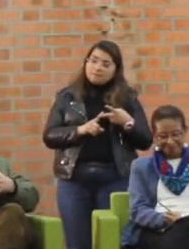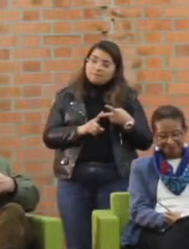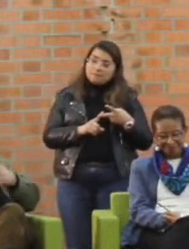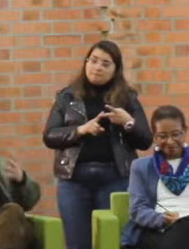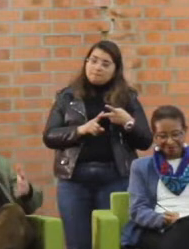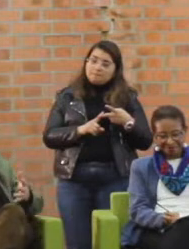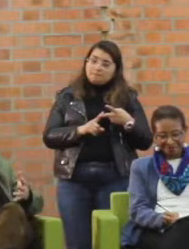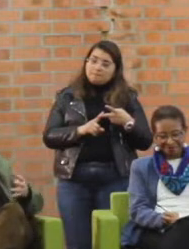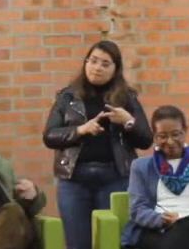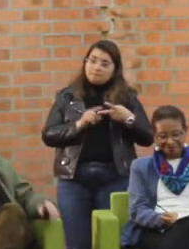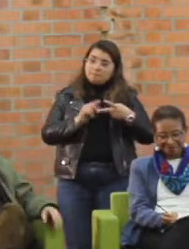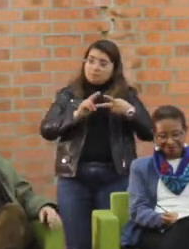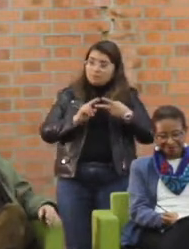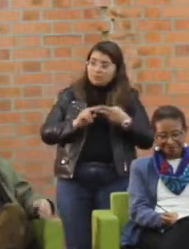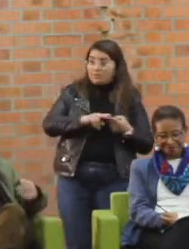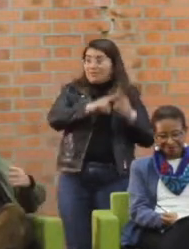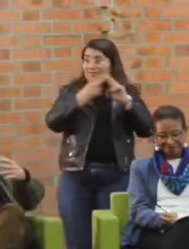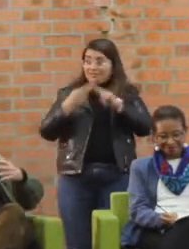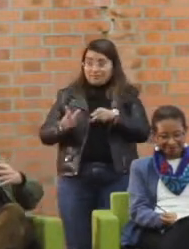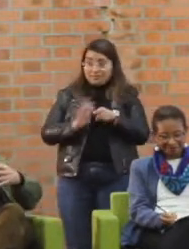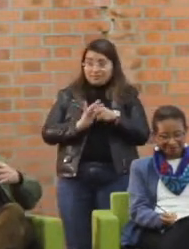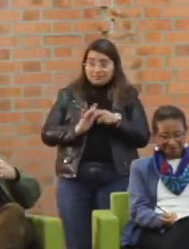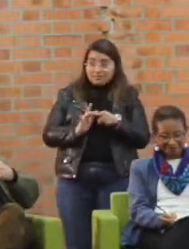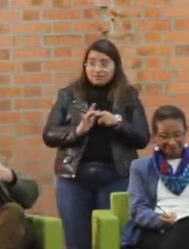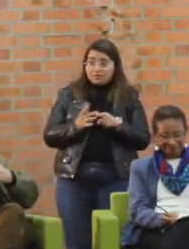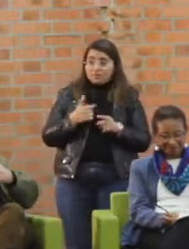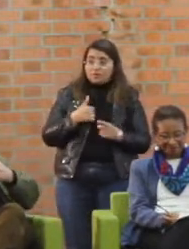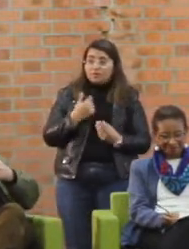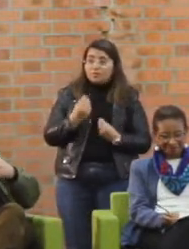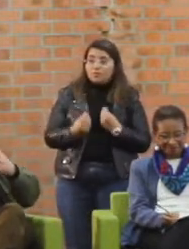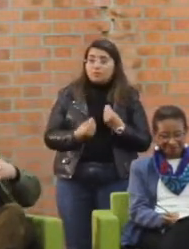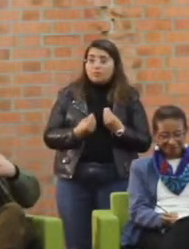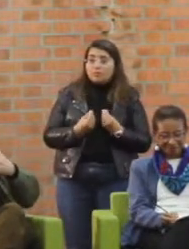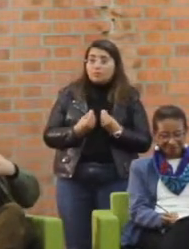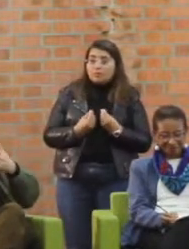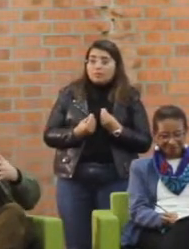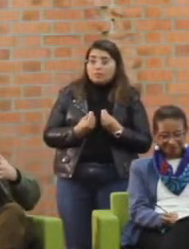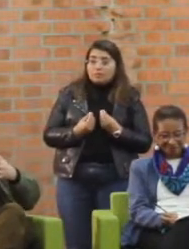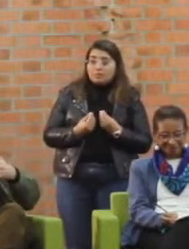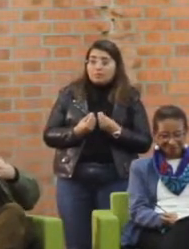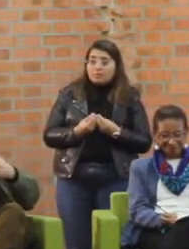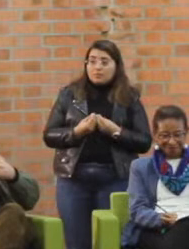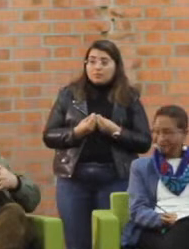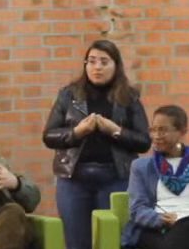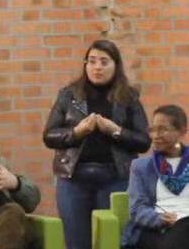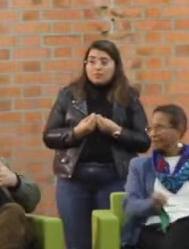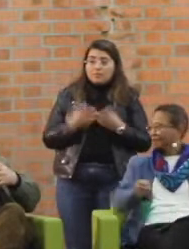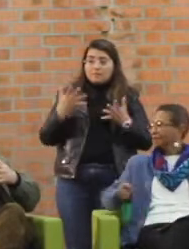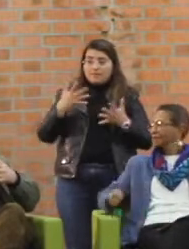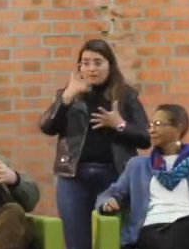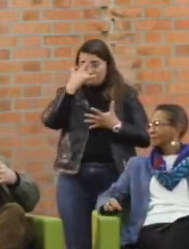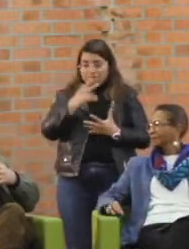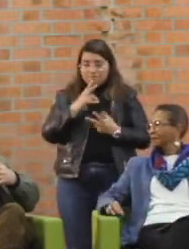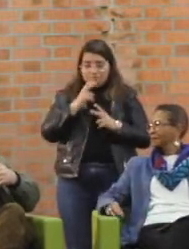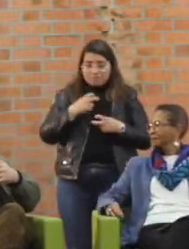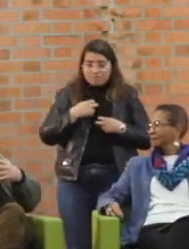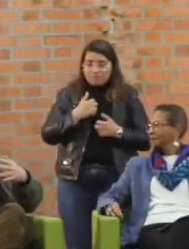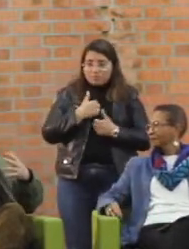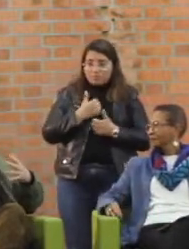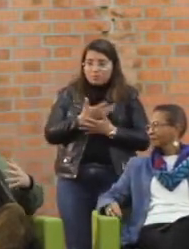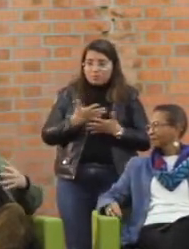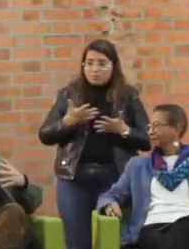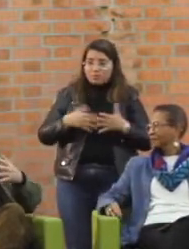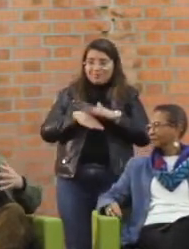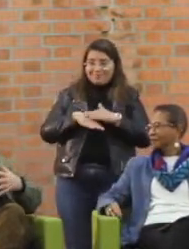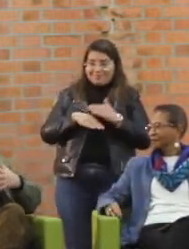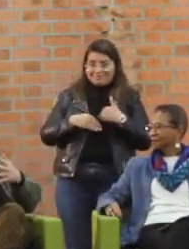ese legado persista es decir que uno ya que quiero confesión de culpa Nosotros